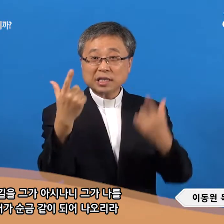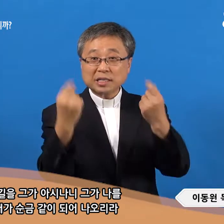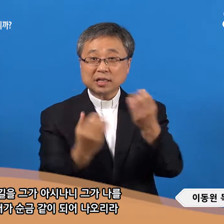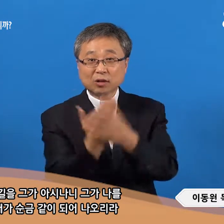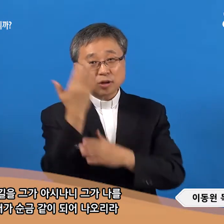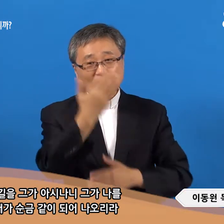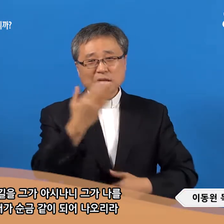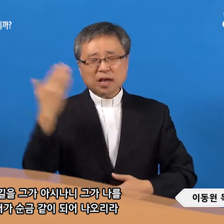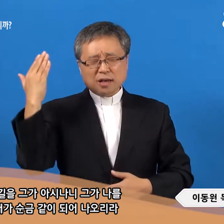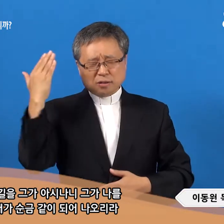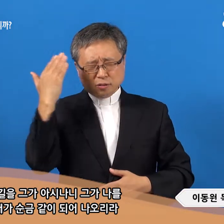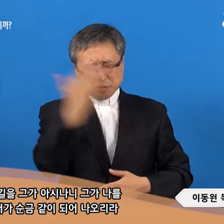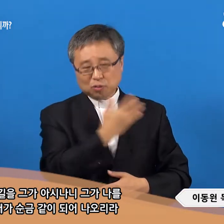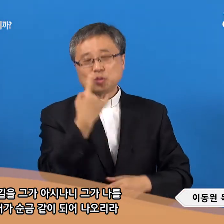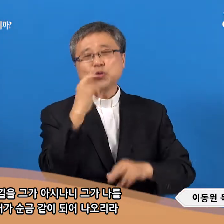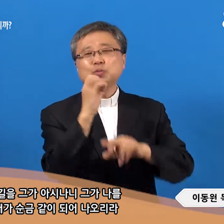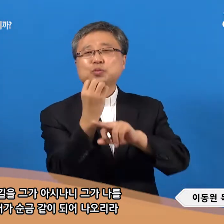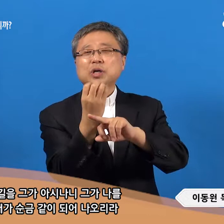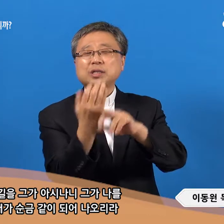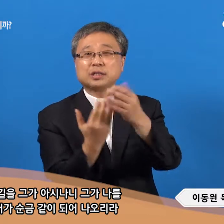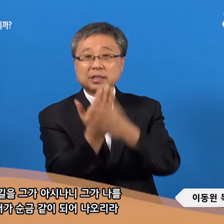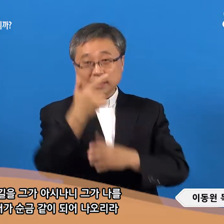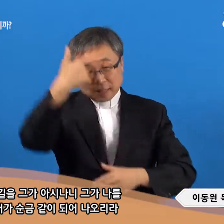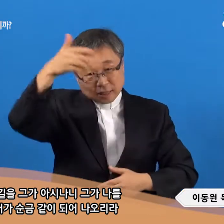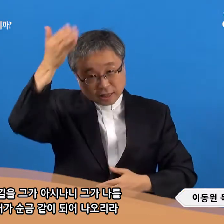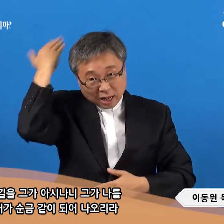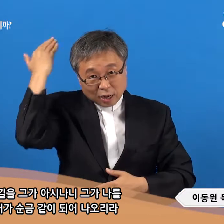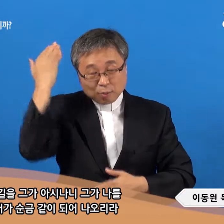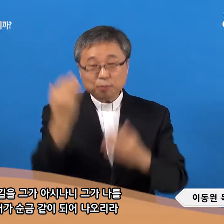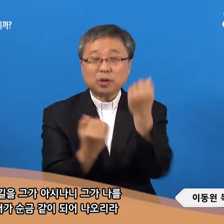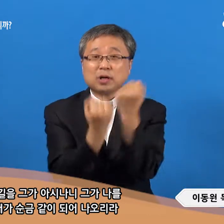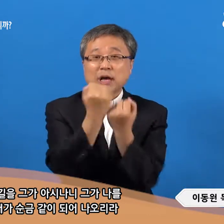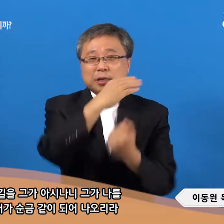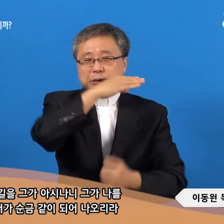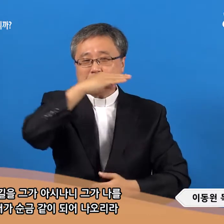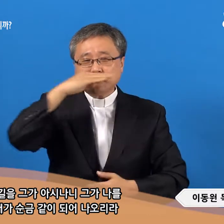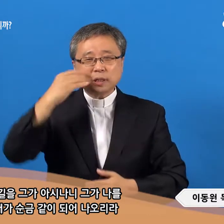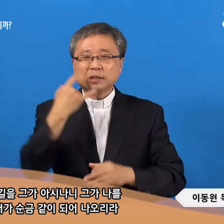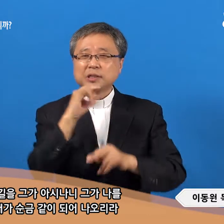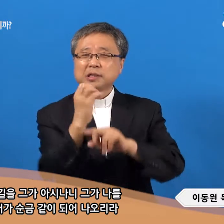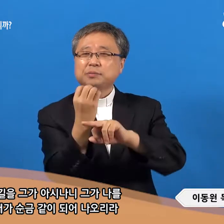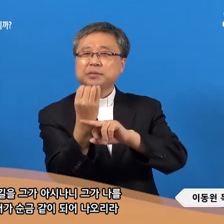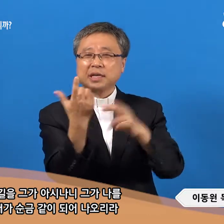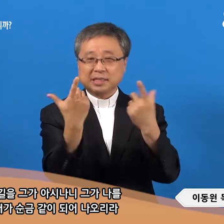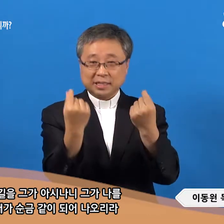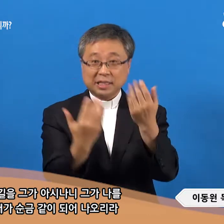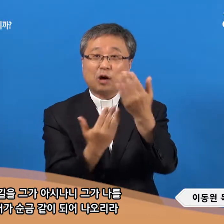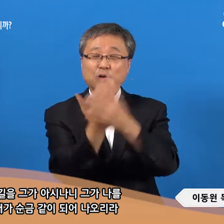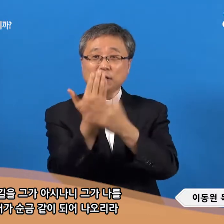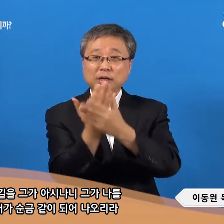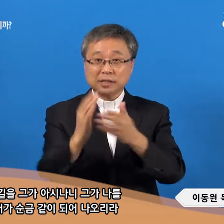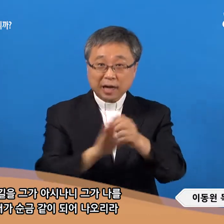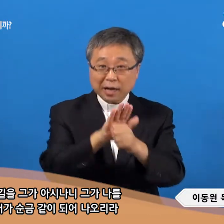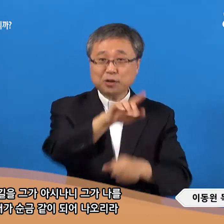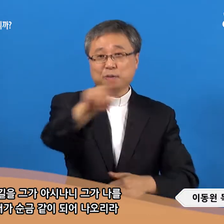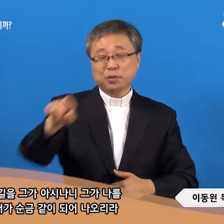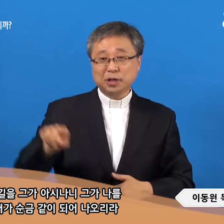나와요? 순금같이 나오리라. 옛날 번역에는 정금같이 나오리라 그랬습니다. 사랑하는 여러분, 이